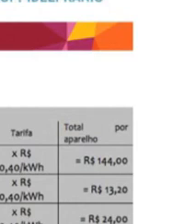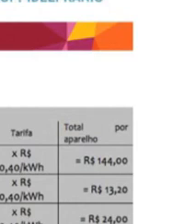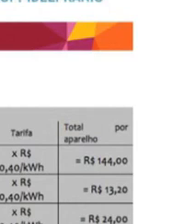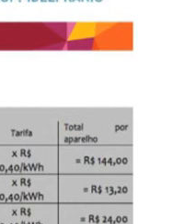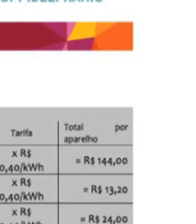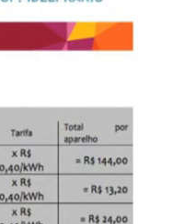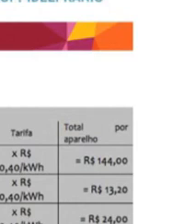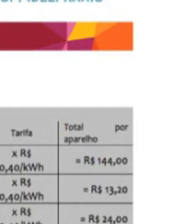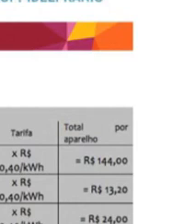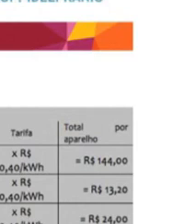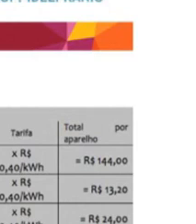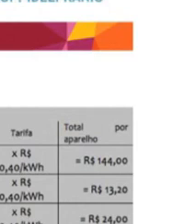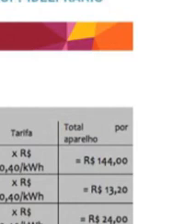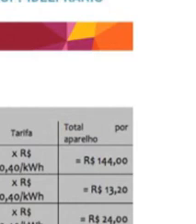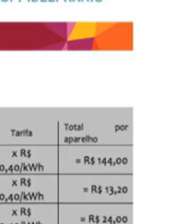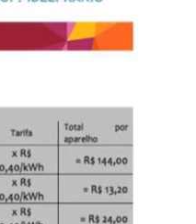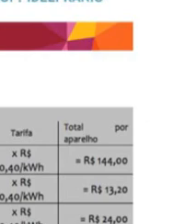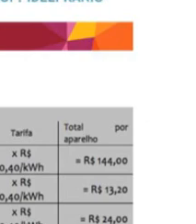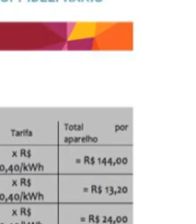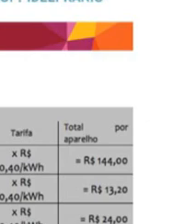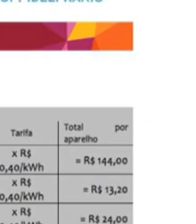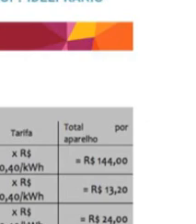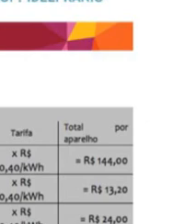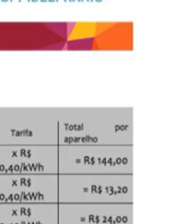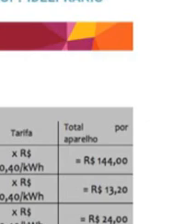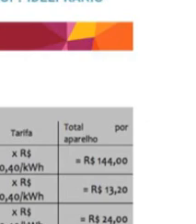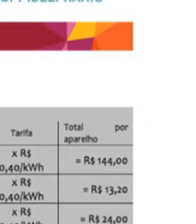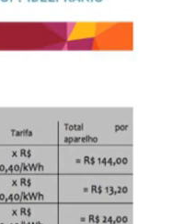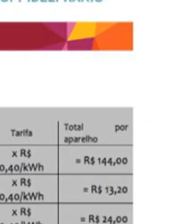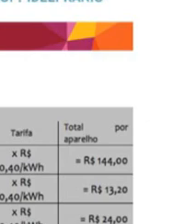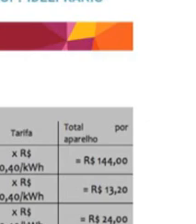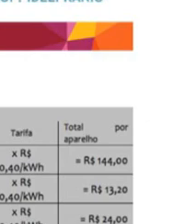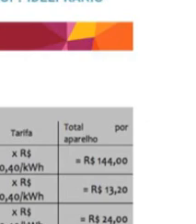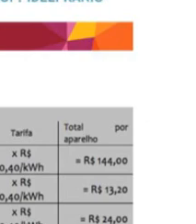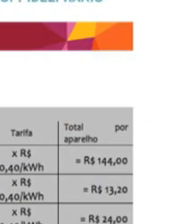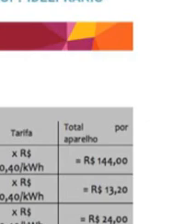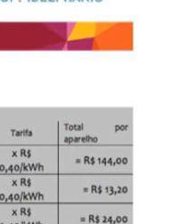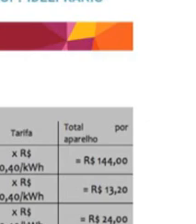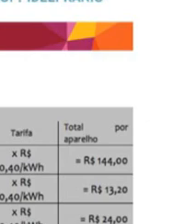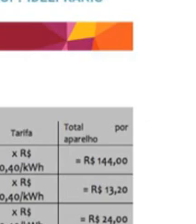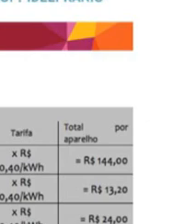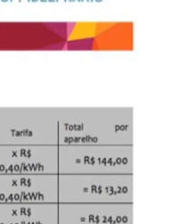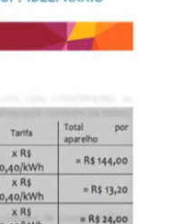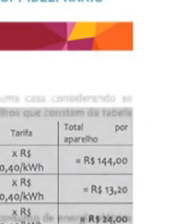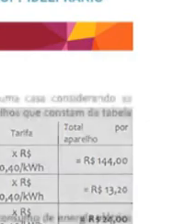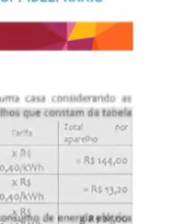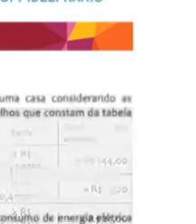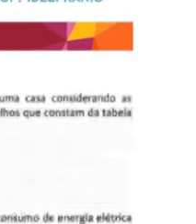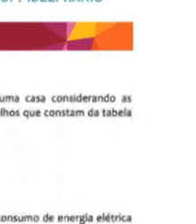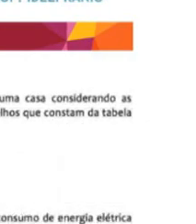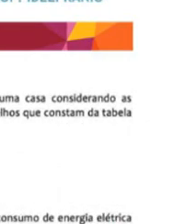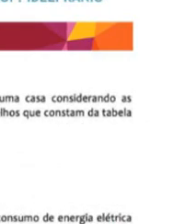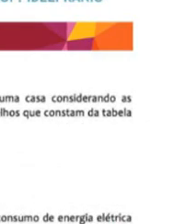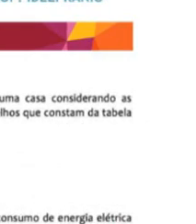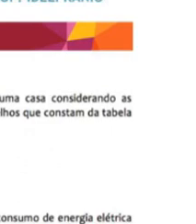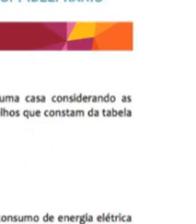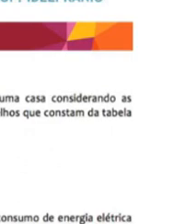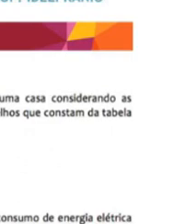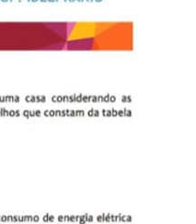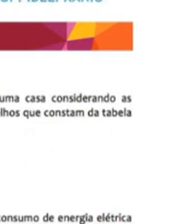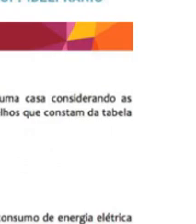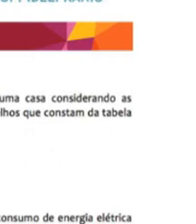era o consumo mensal. Então, das alternativas que aparecem aí, onde é que tem escrito 230?